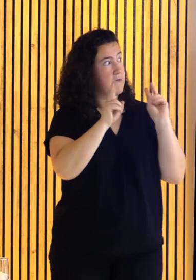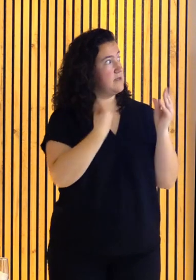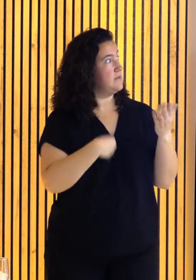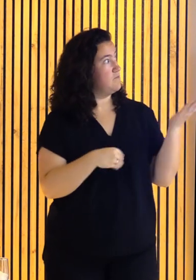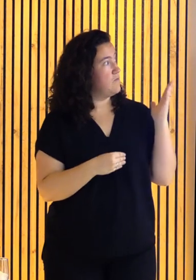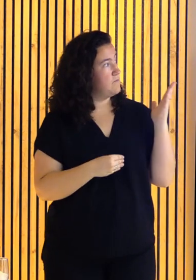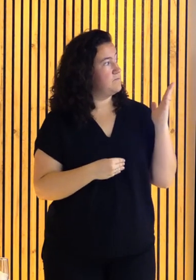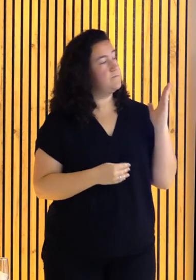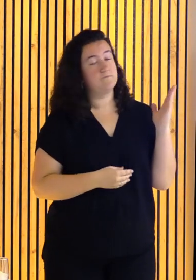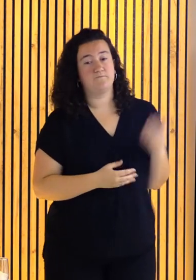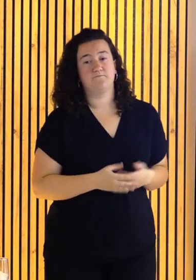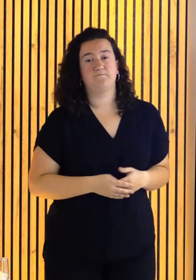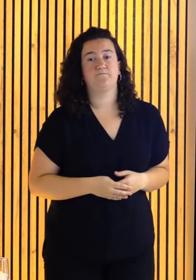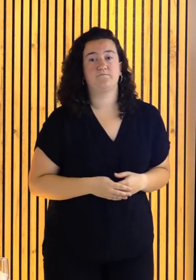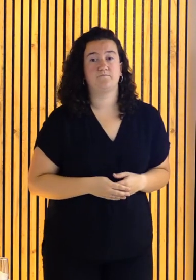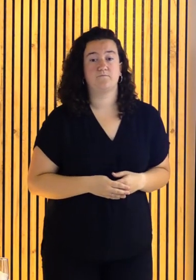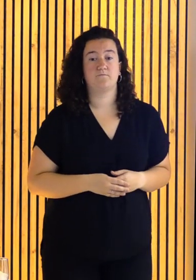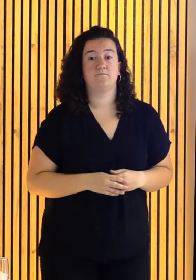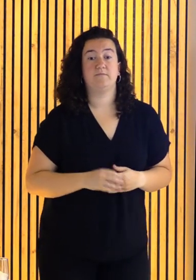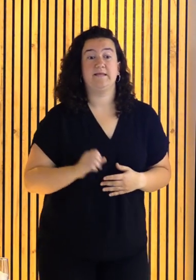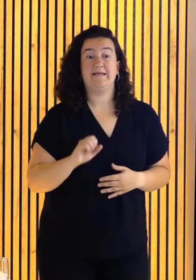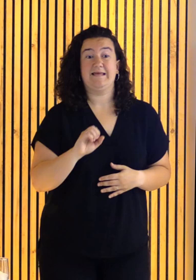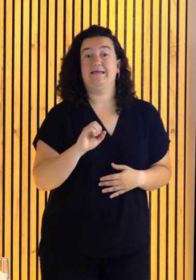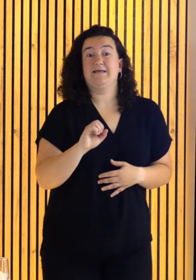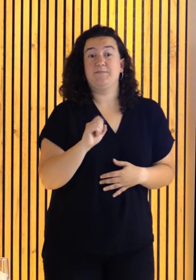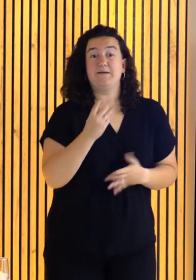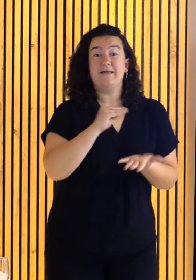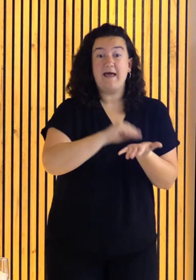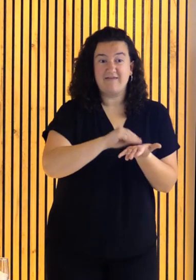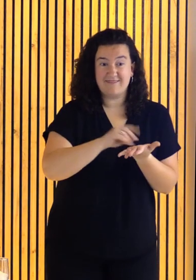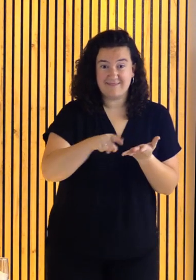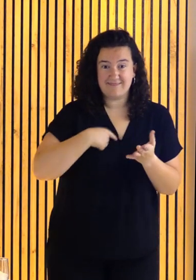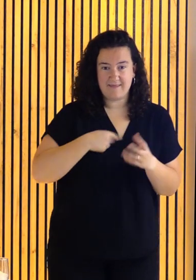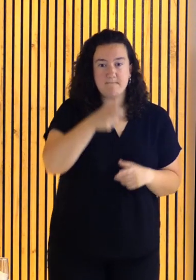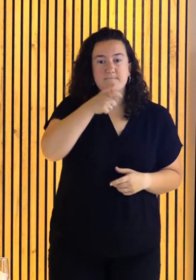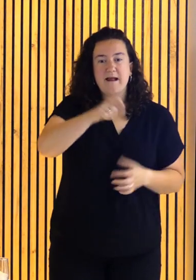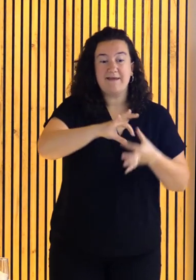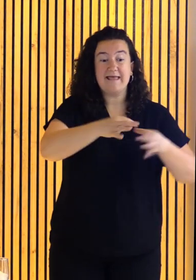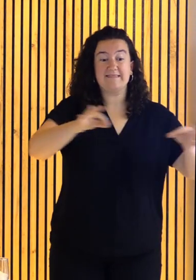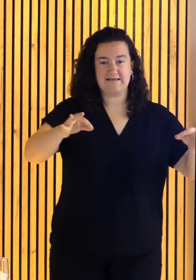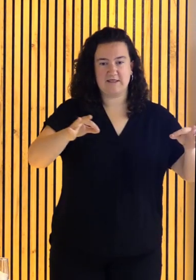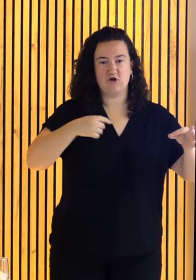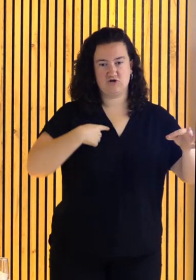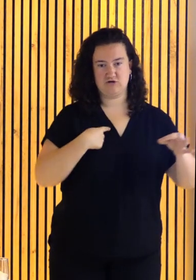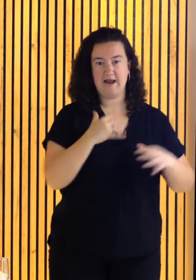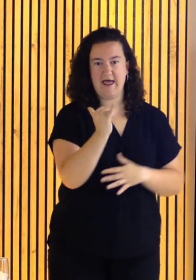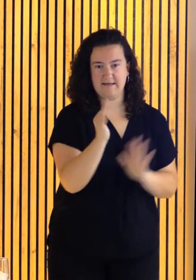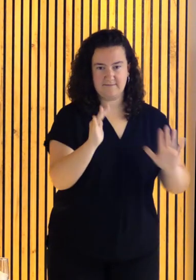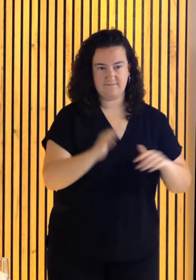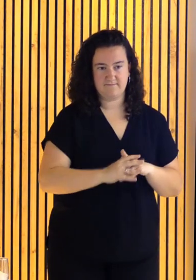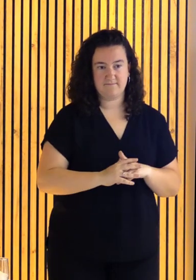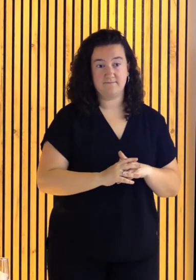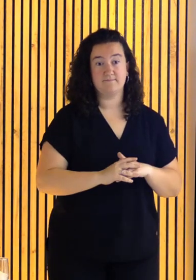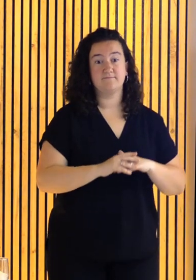lehenengo aldiz eremu honetan edo arlo honetan intersekzio hitza, bai, arrazaren eta sexuaren